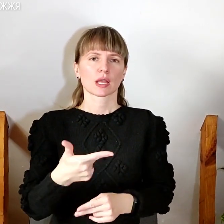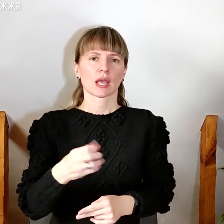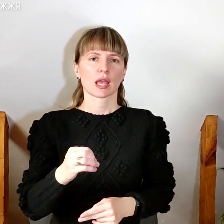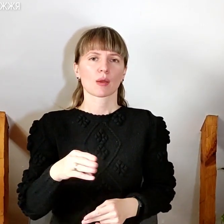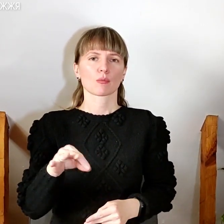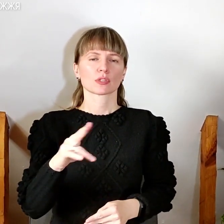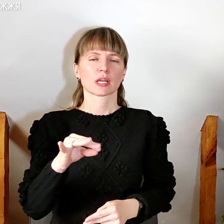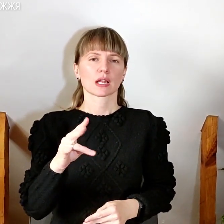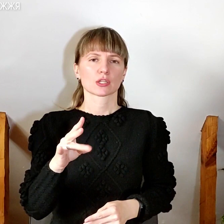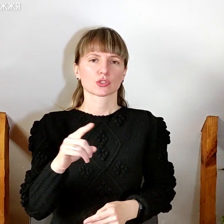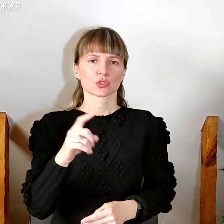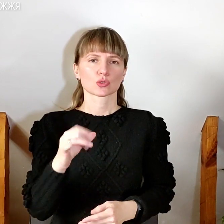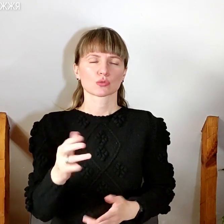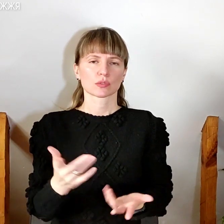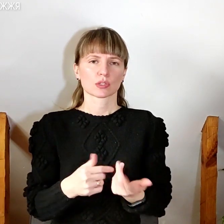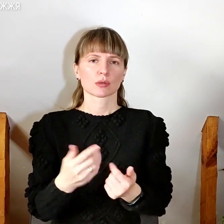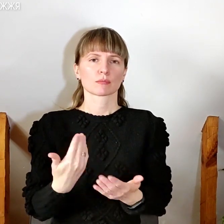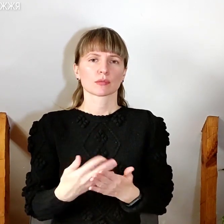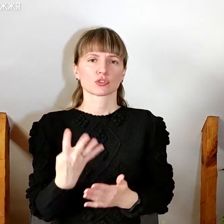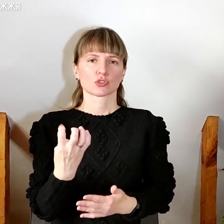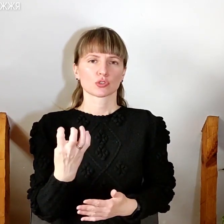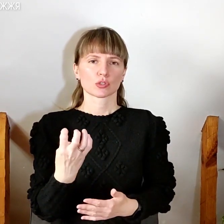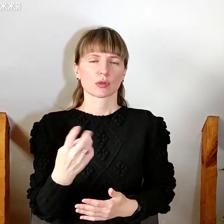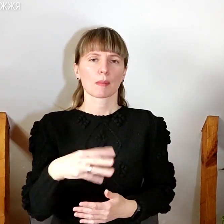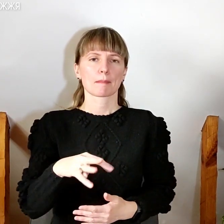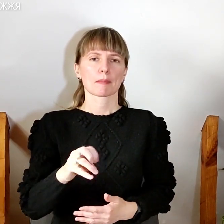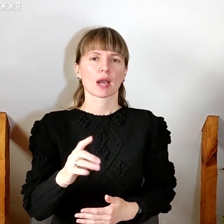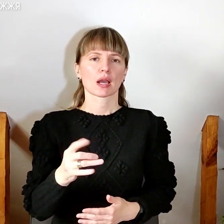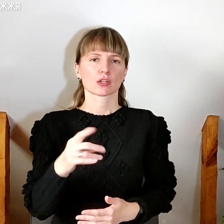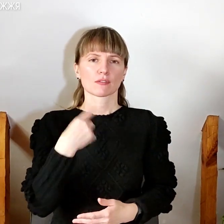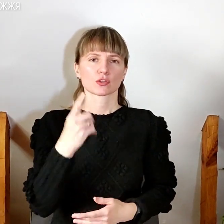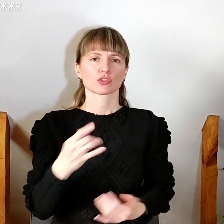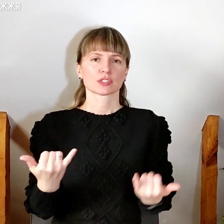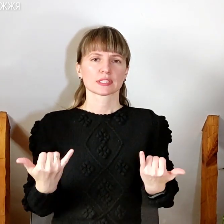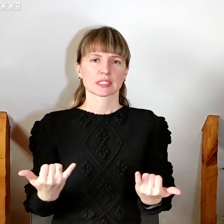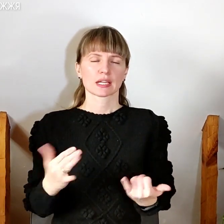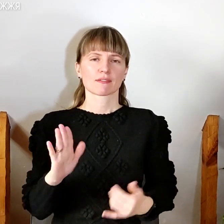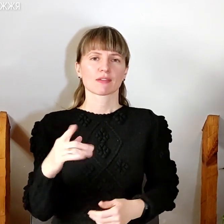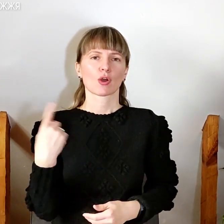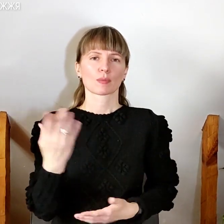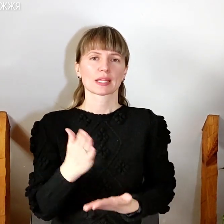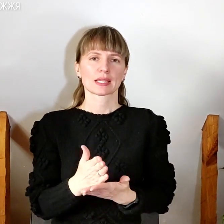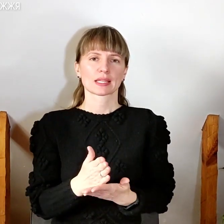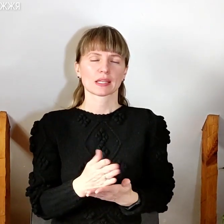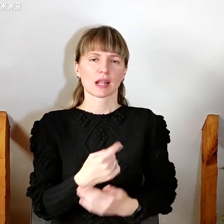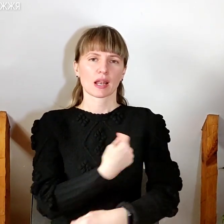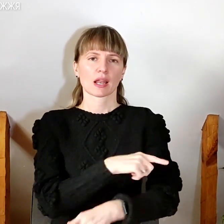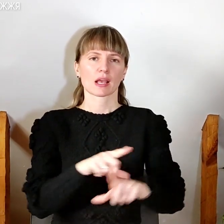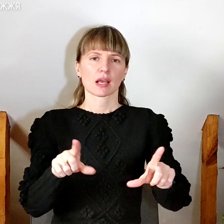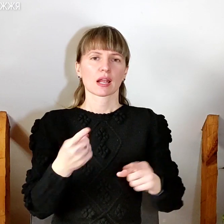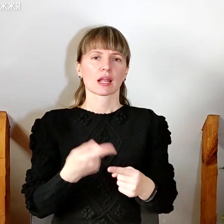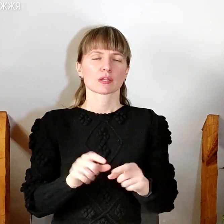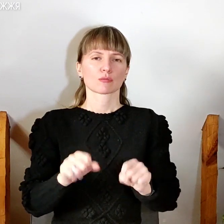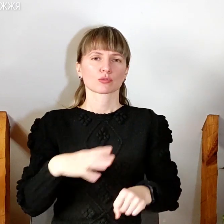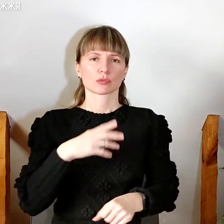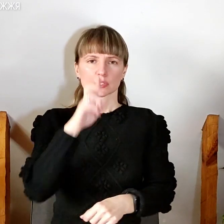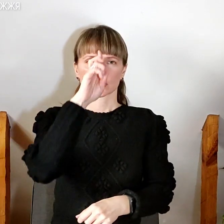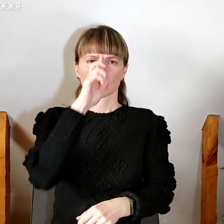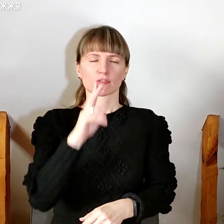налічується близько 400. Також Сергій Макаренко наголошує на тому, що нині в області є ряд лікарень, це можуть бути як державні, комунальні установи,